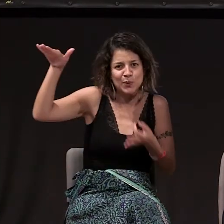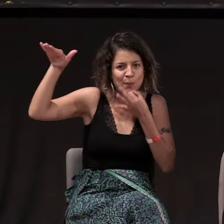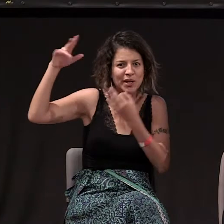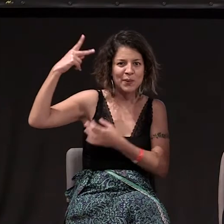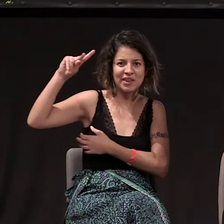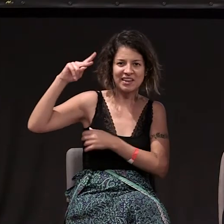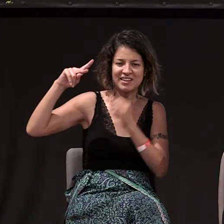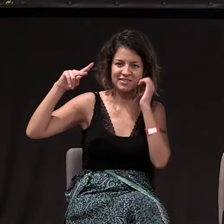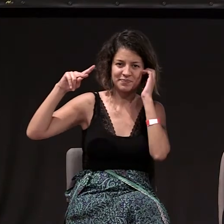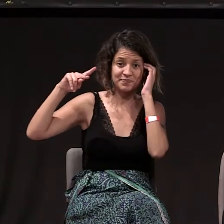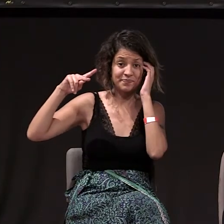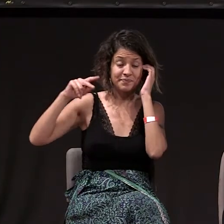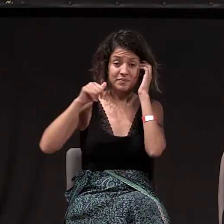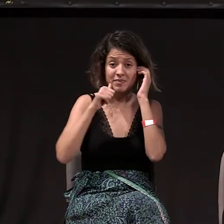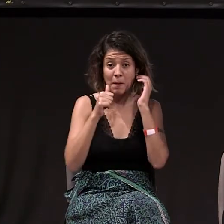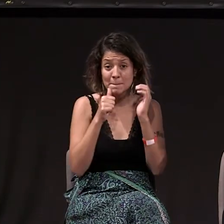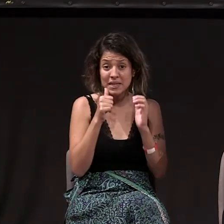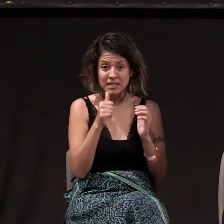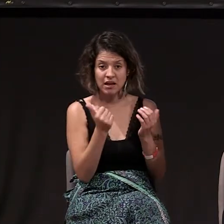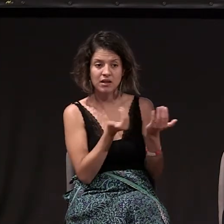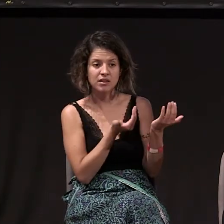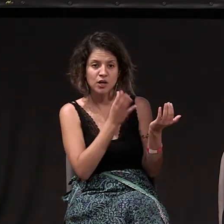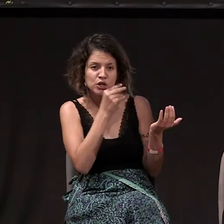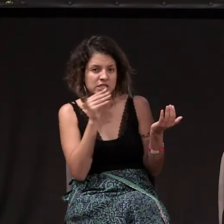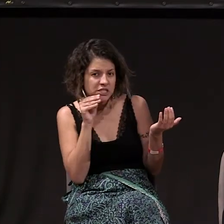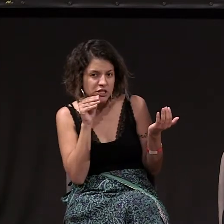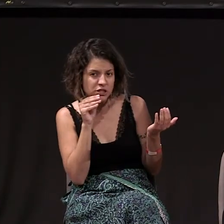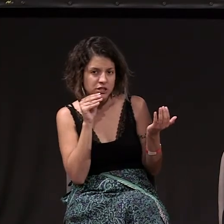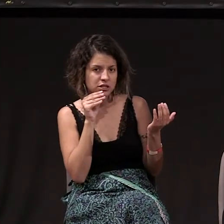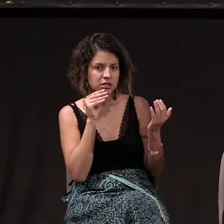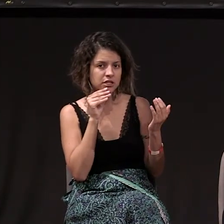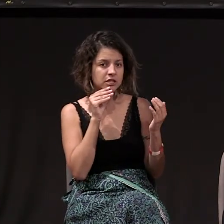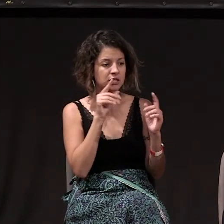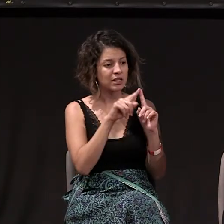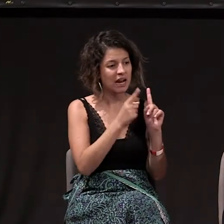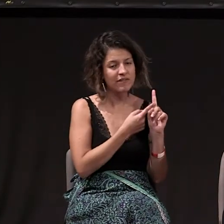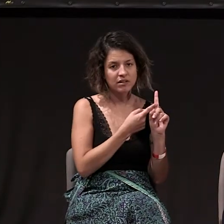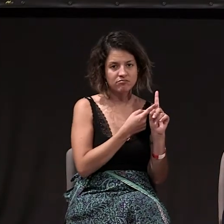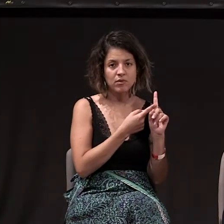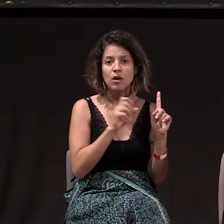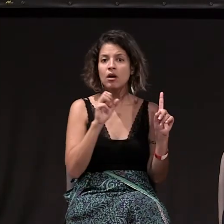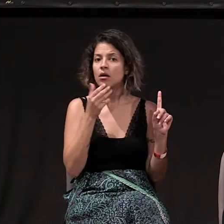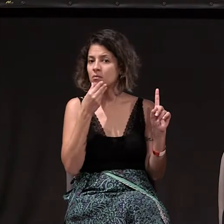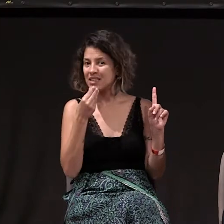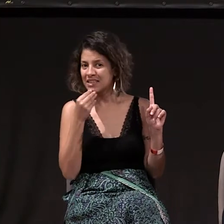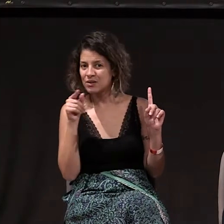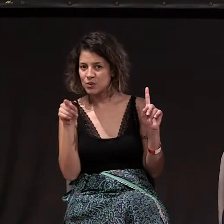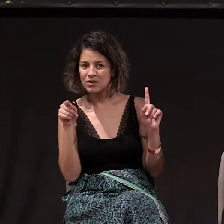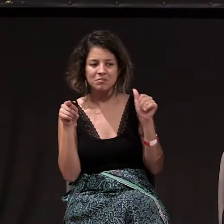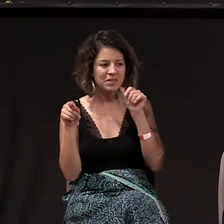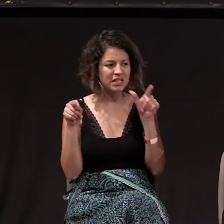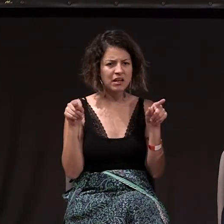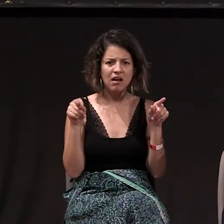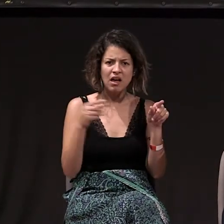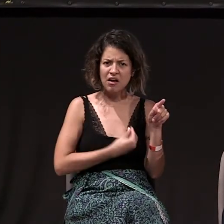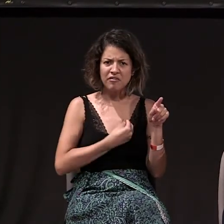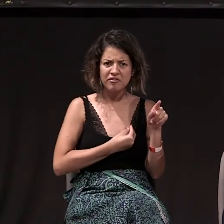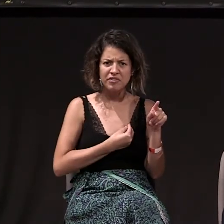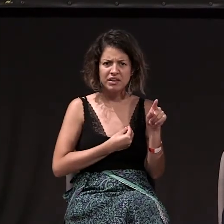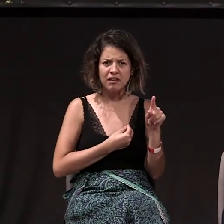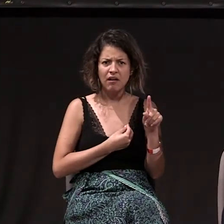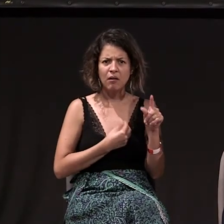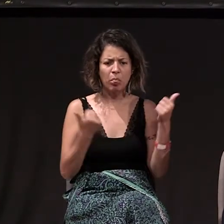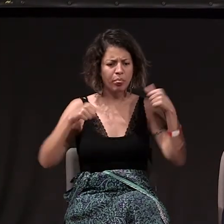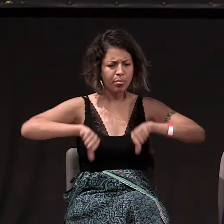Se uma menina engravidou, ou um menino engravidou uma menina, a vida não acabou. A gente tem que facilitar para que,